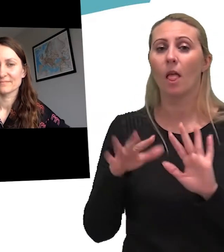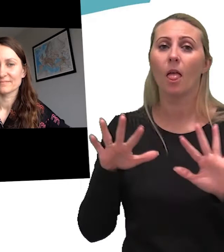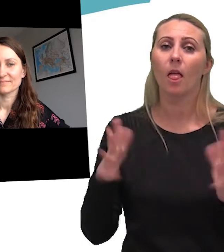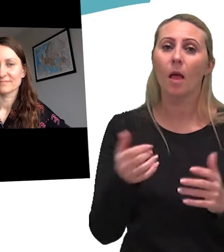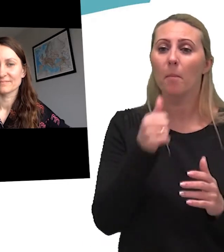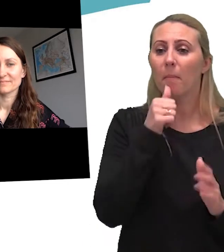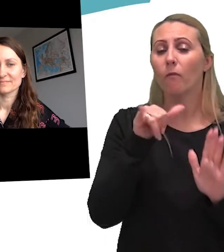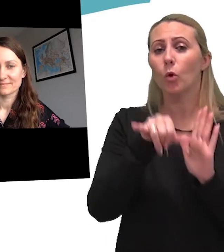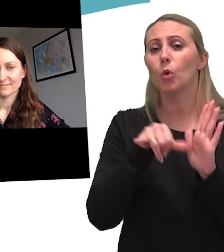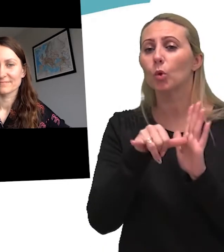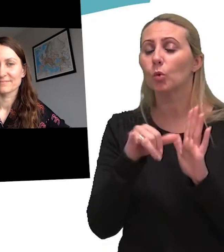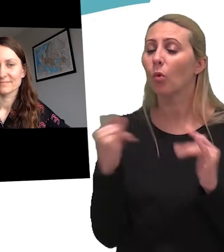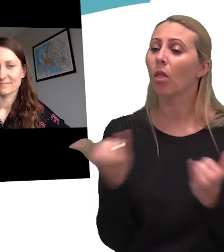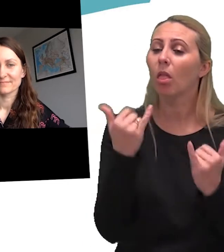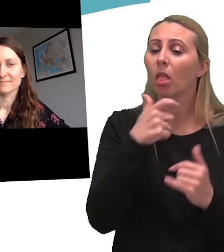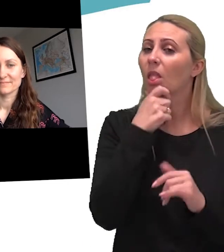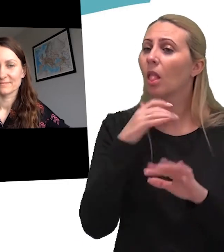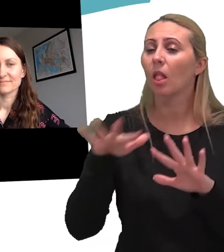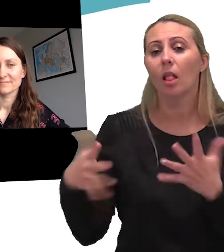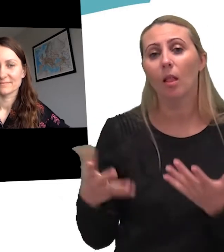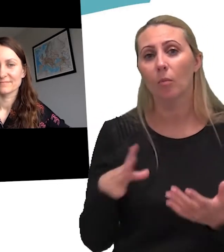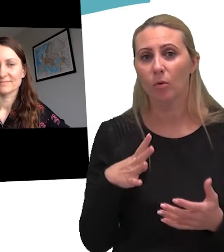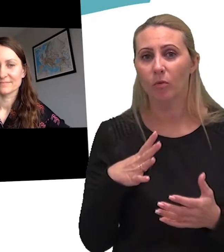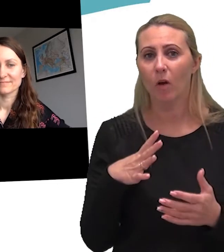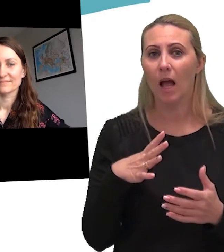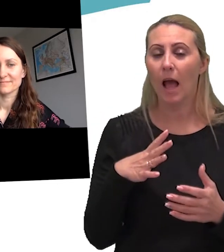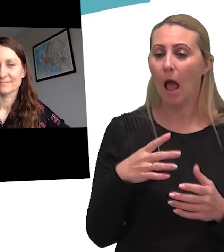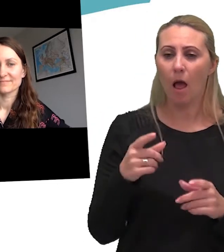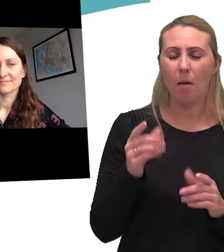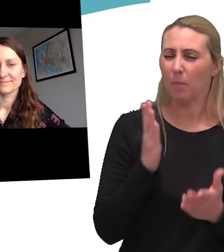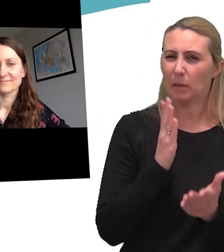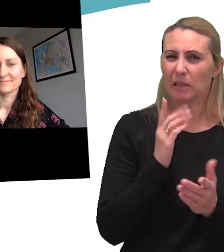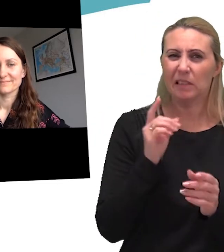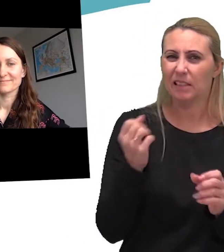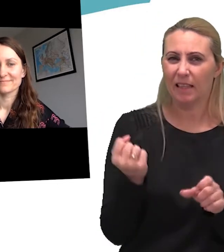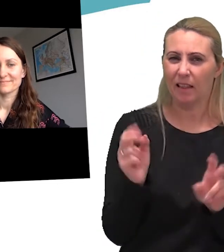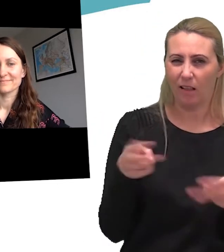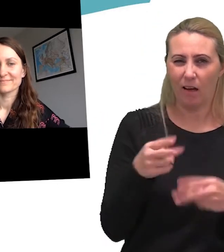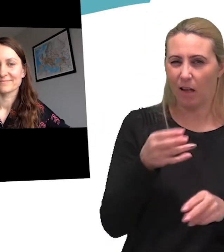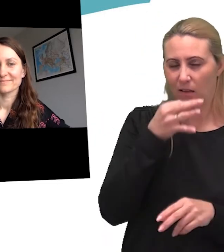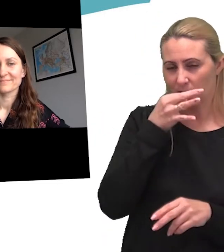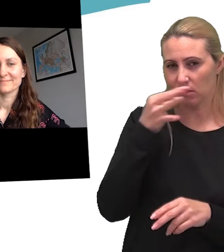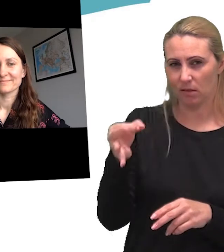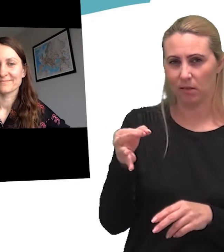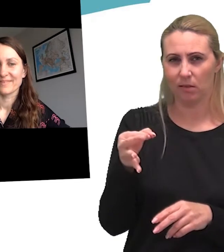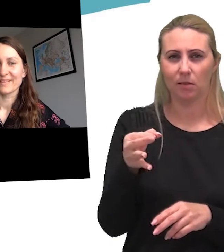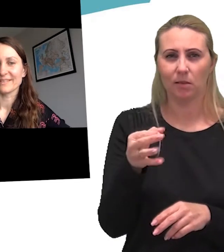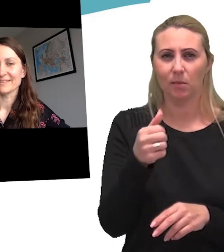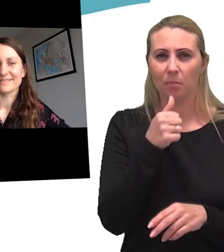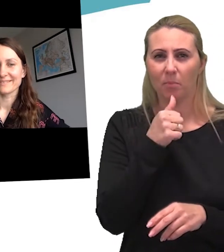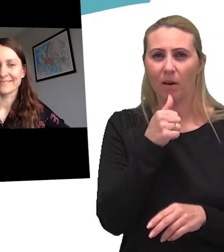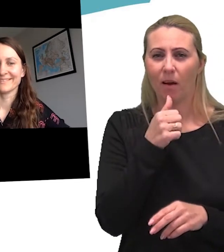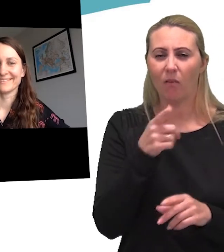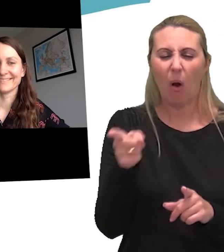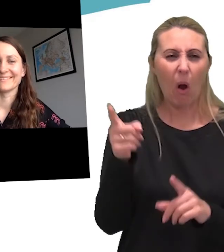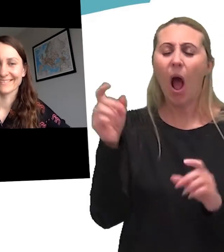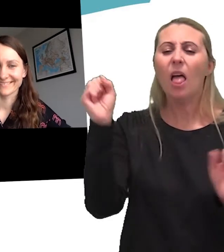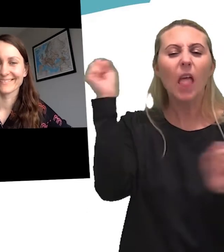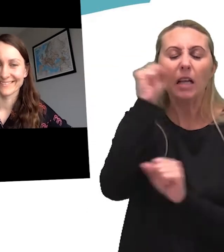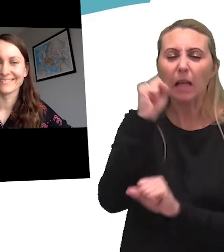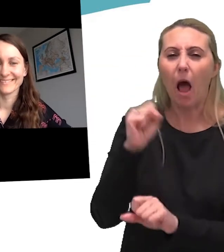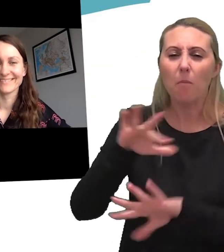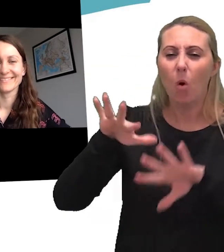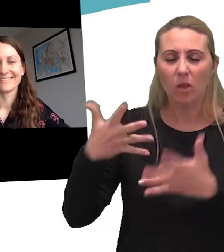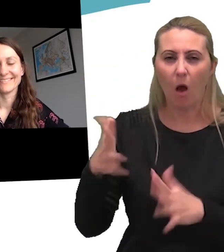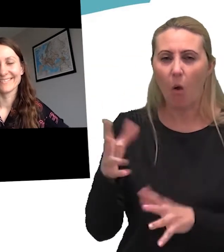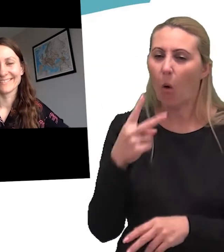įdomus YouTube žiūrėjom. Ir aišku, ne, jokių būdų ten nesakyti, kad kokia nesąmonė